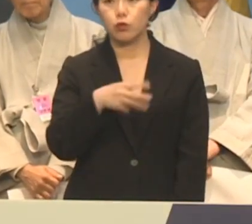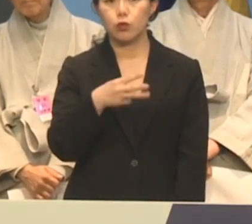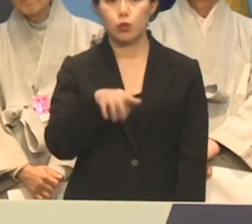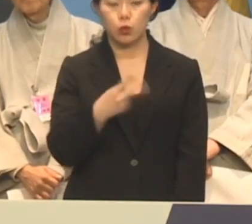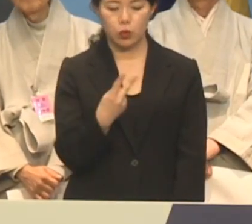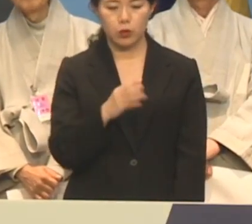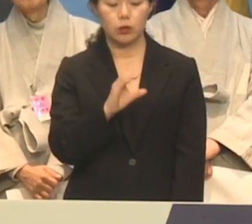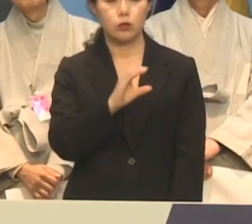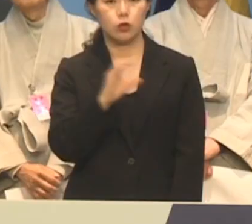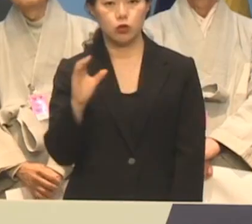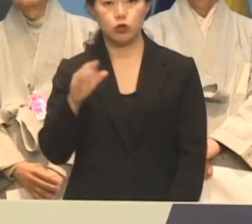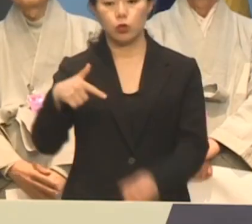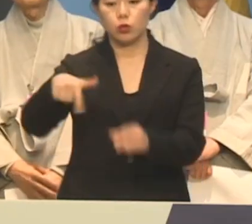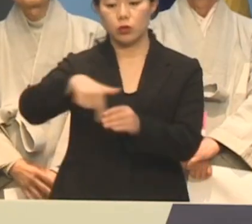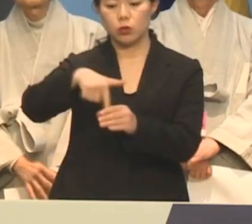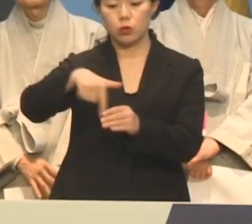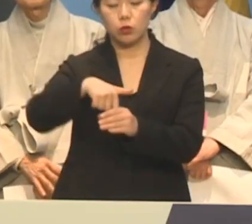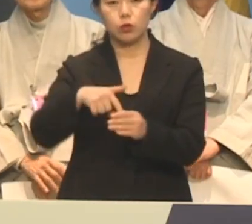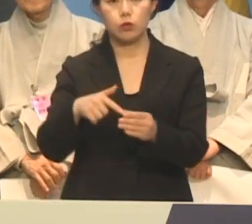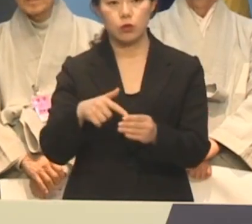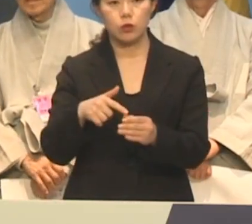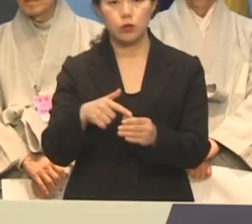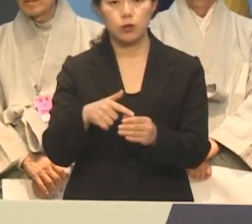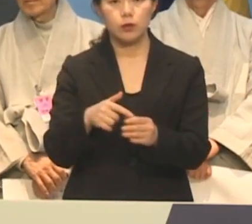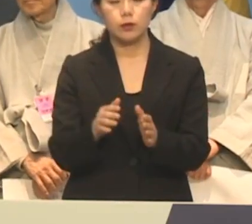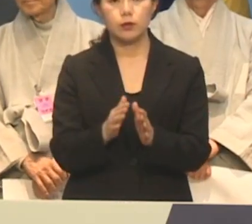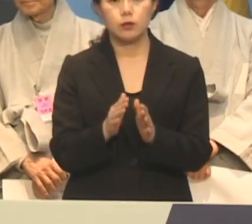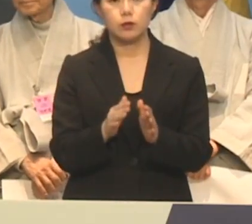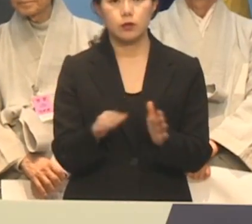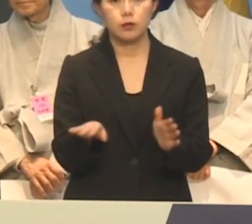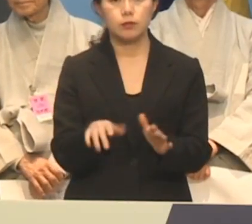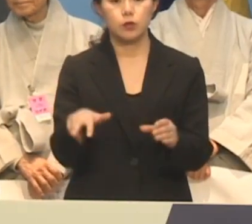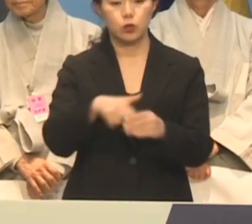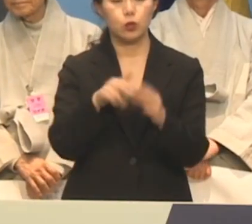천주교, 기독교의 성직자들입니다.